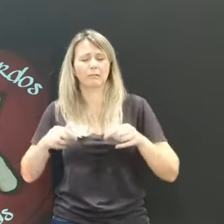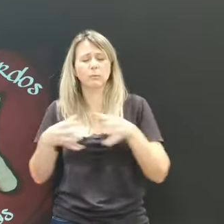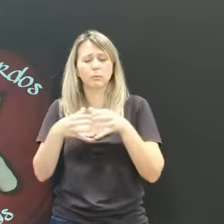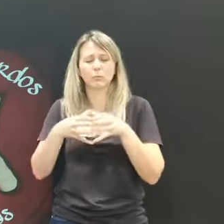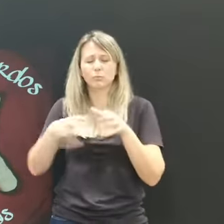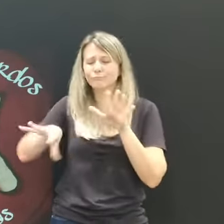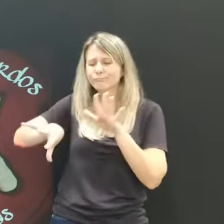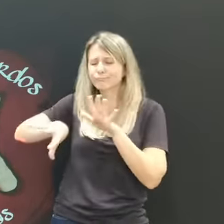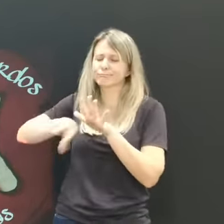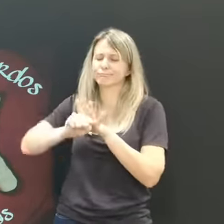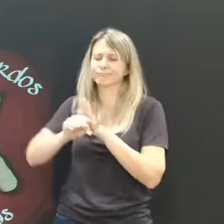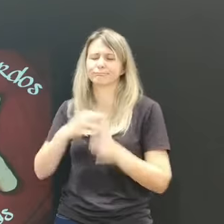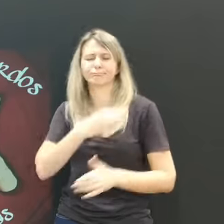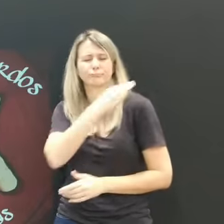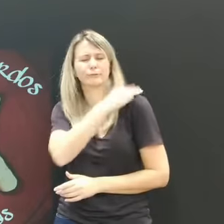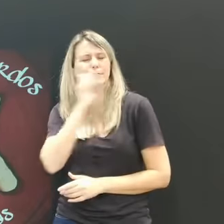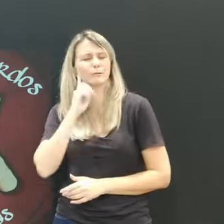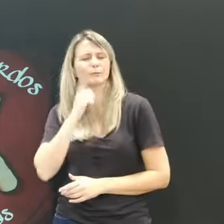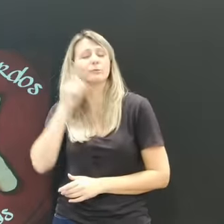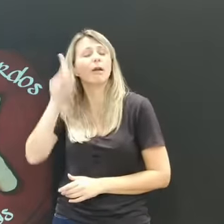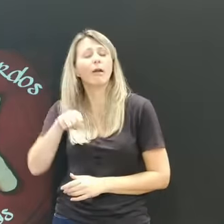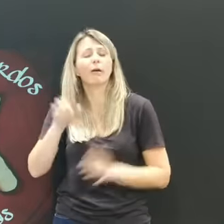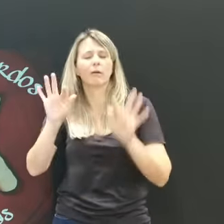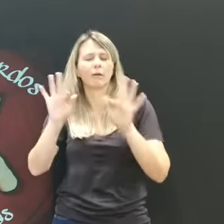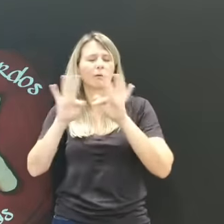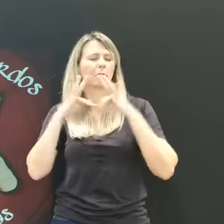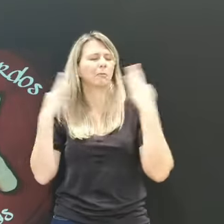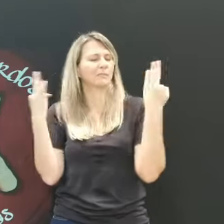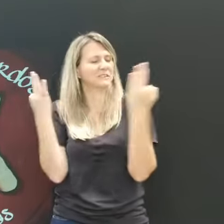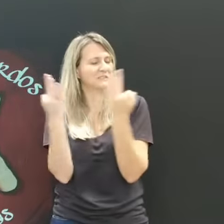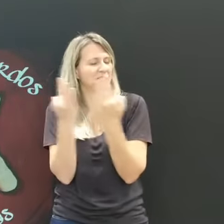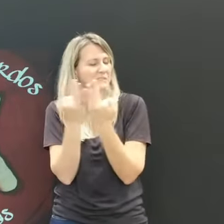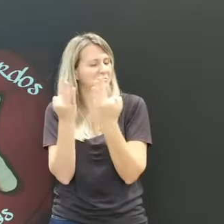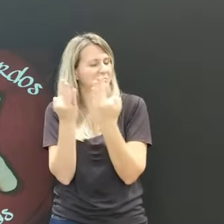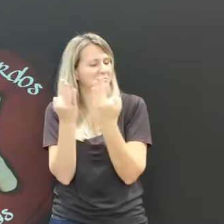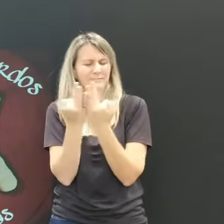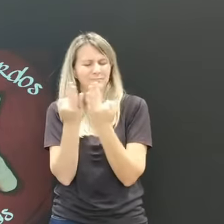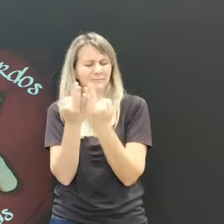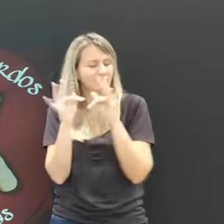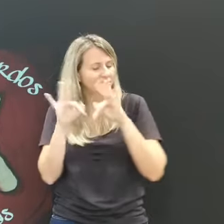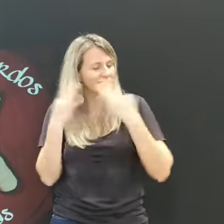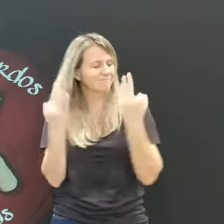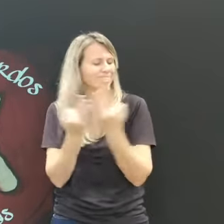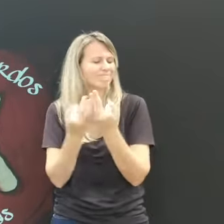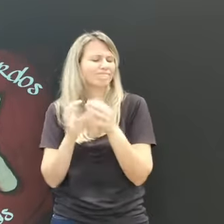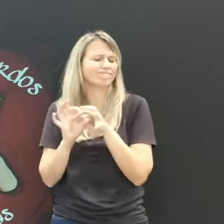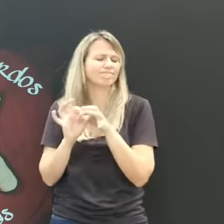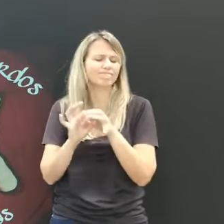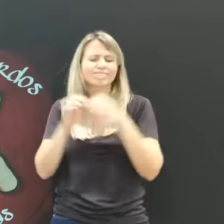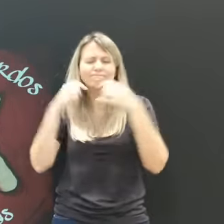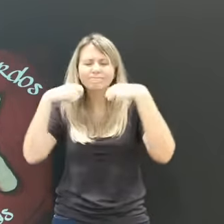sempre junto conosco, Senhor, em harmonia, e que junto podemos viver sempre como família,